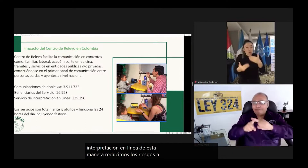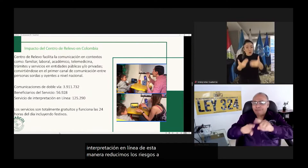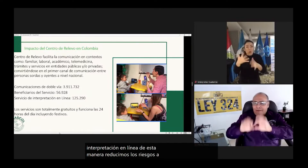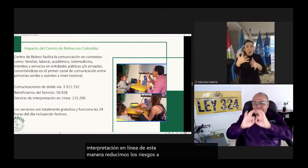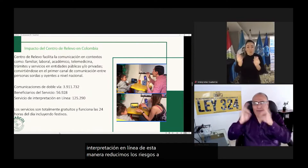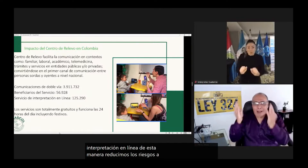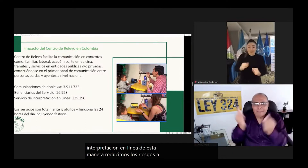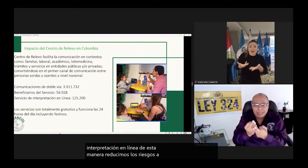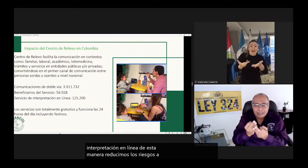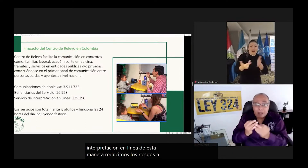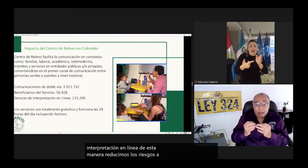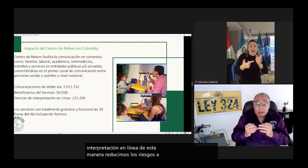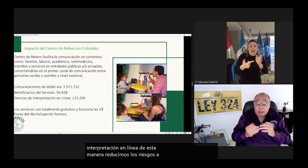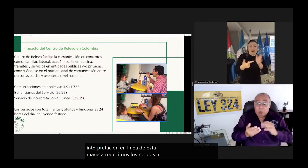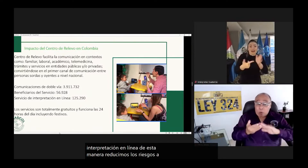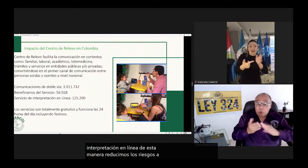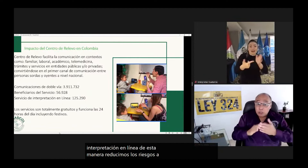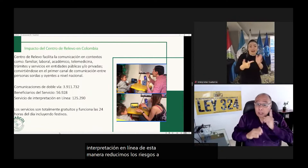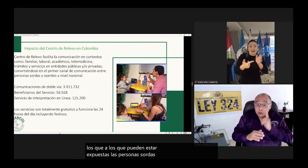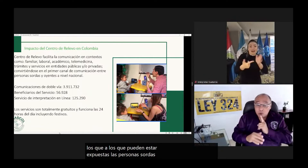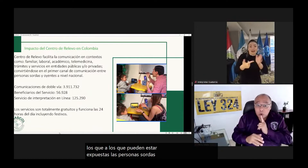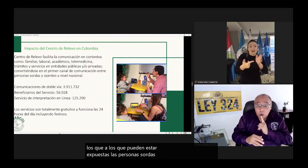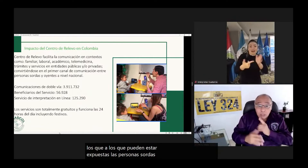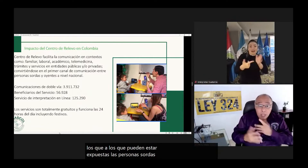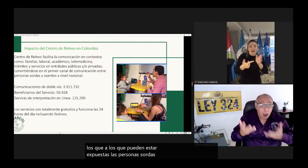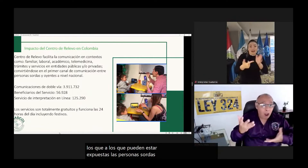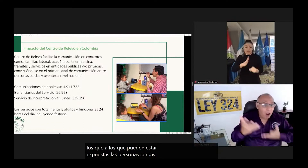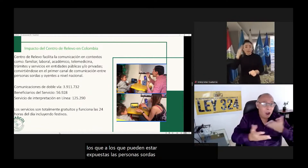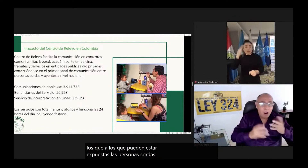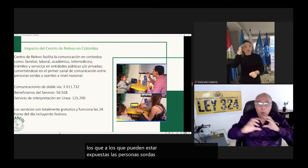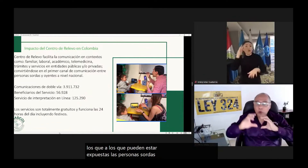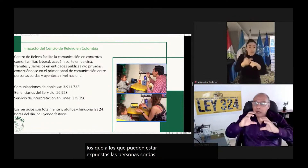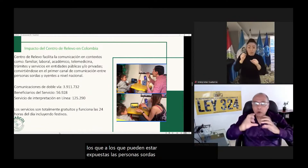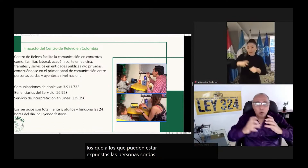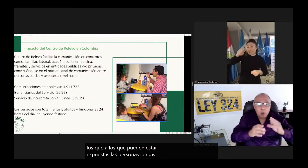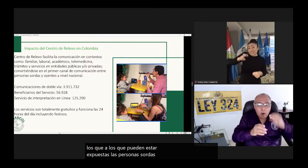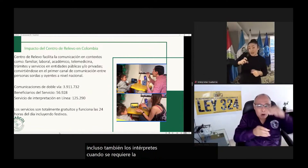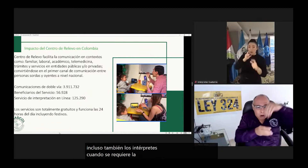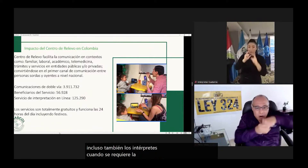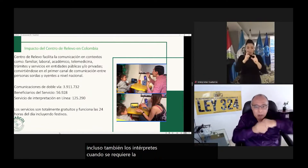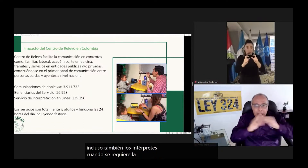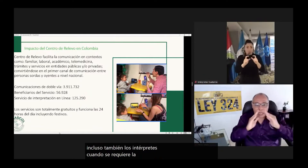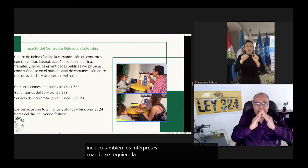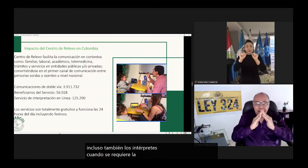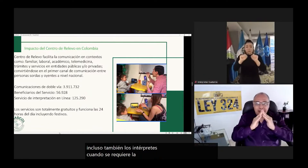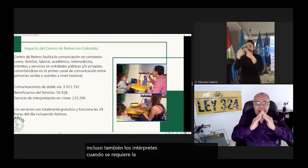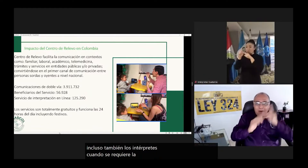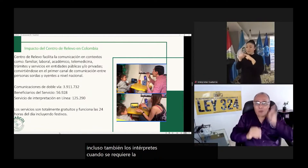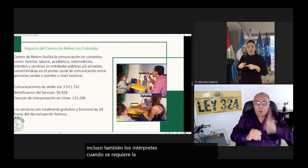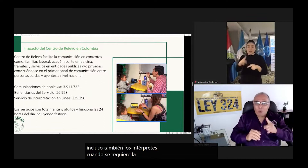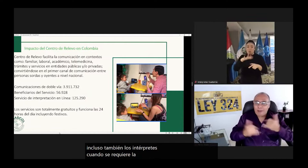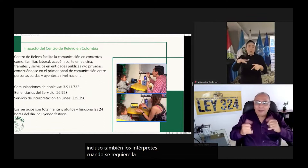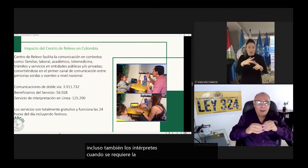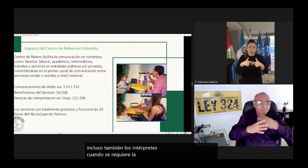las personas sordas e incluso también los intérpretes cuando se requiere la comunicación en diferentes aspectos sociales,